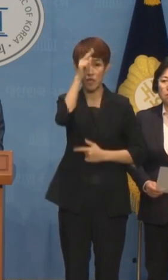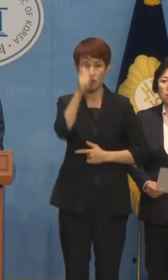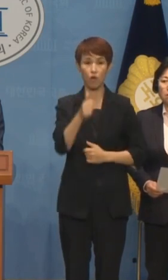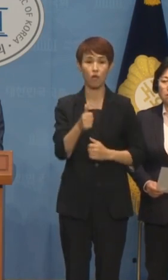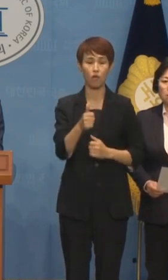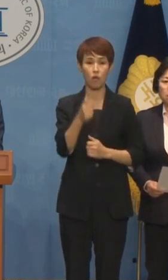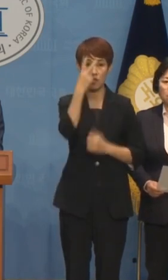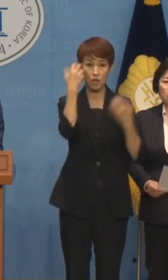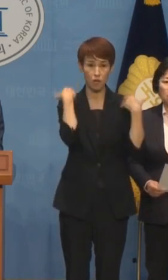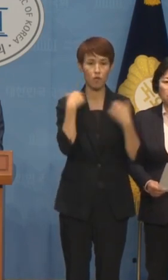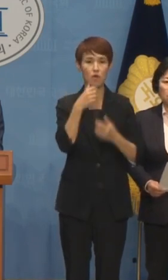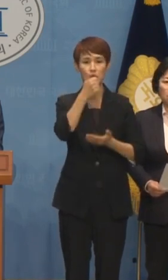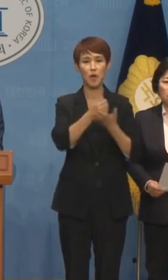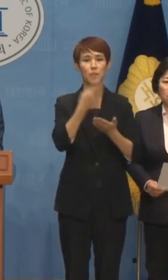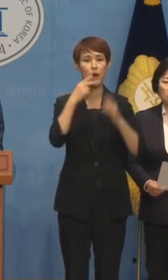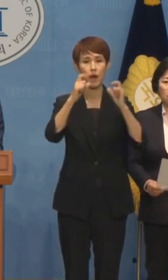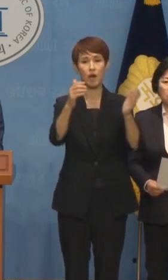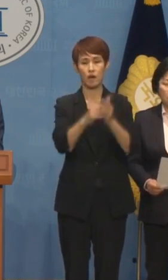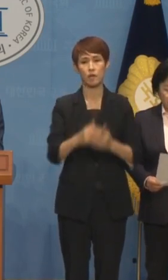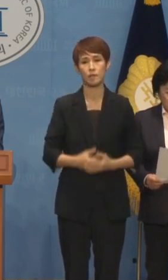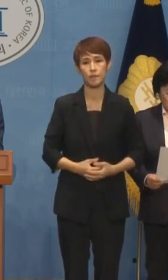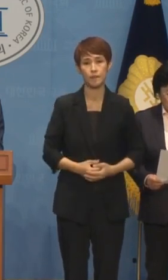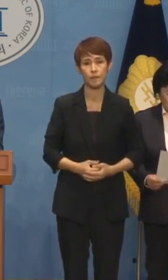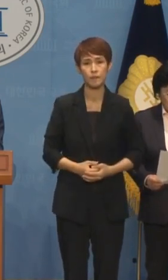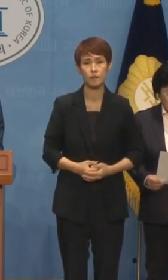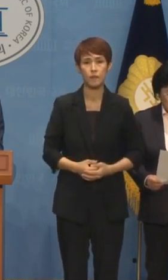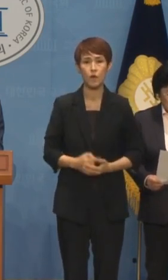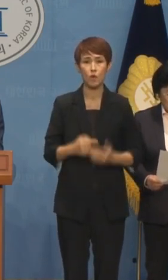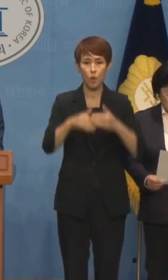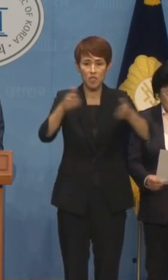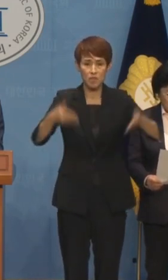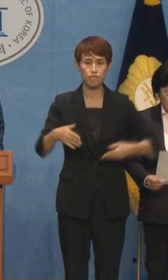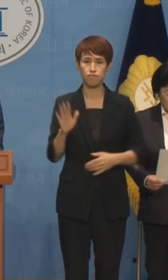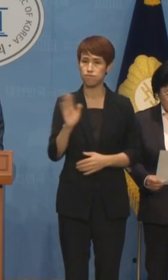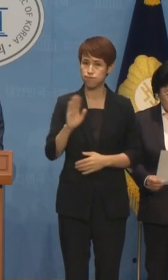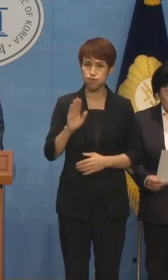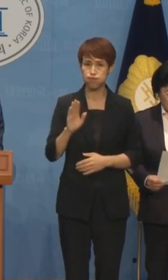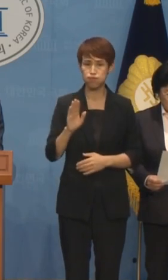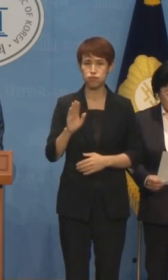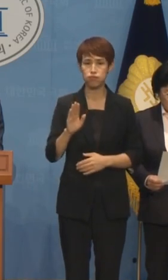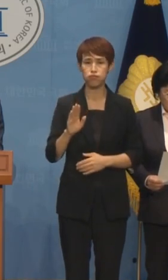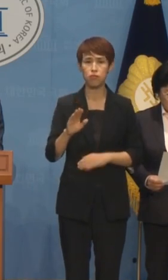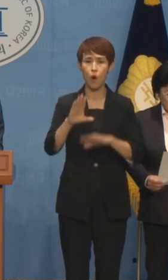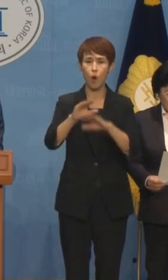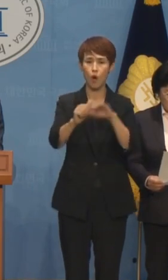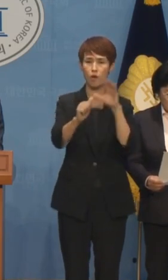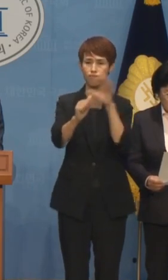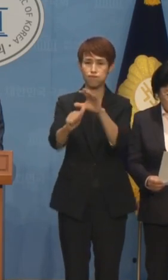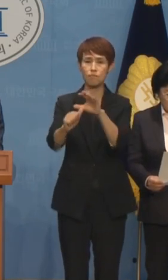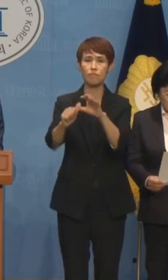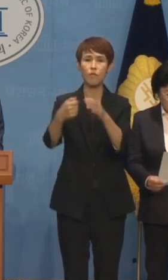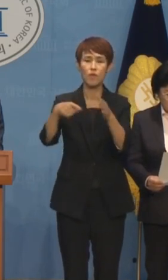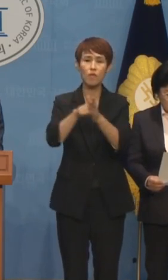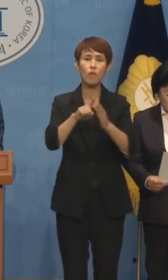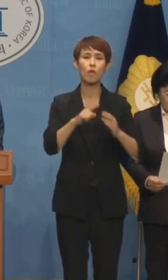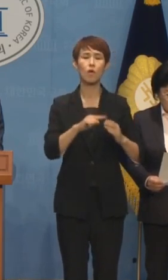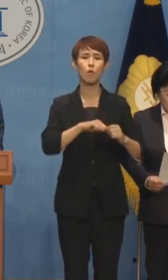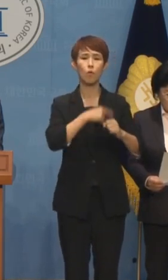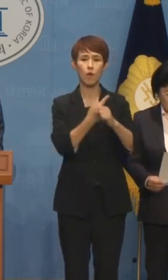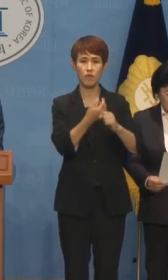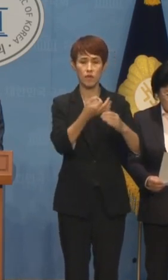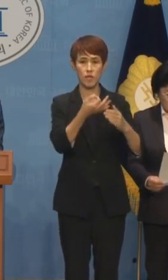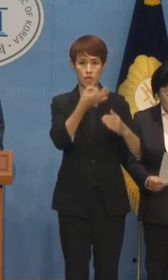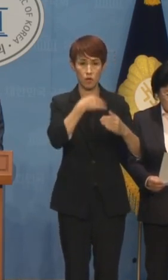결정을 내린 바 있습니다. 독립성을 팽개치고 언론장악 들러리를 선 권익위와